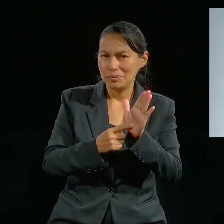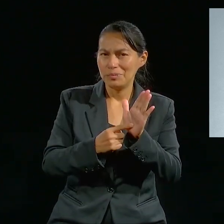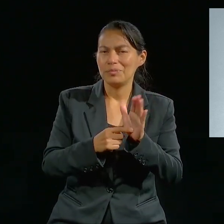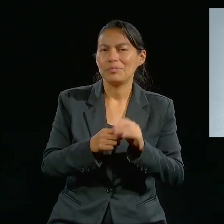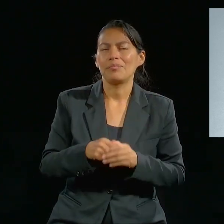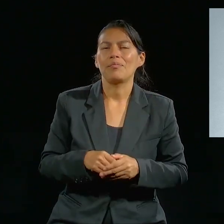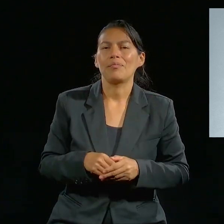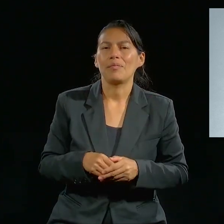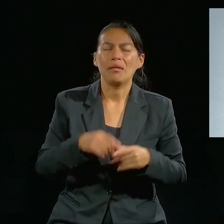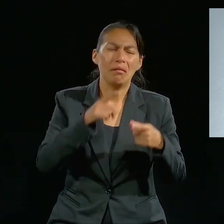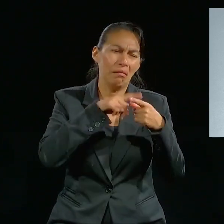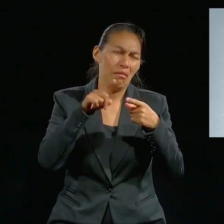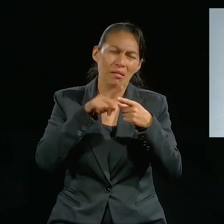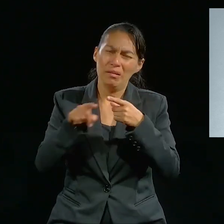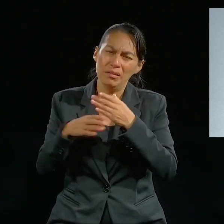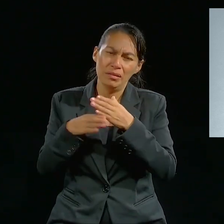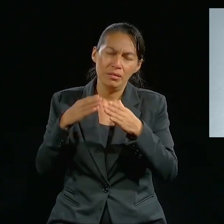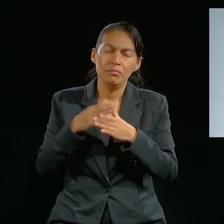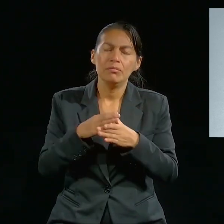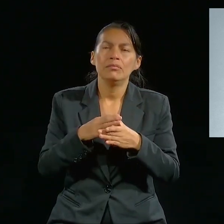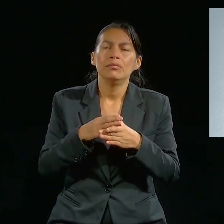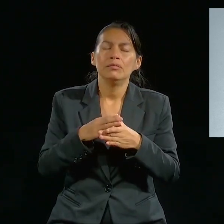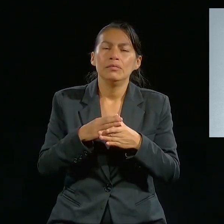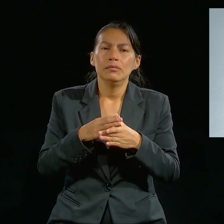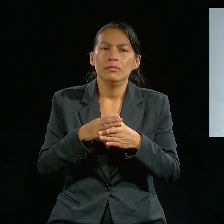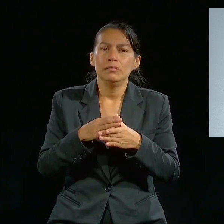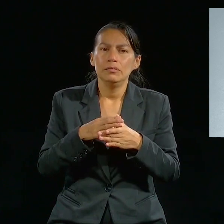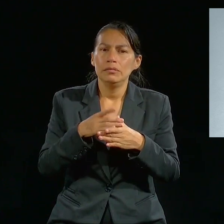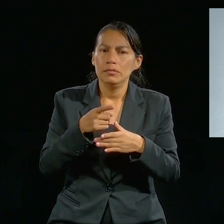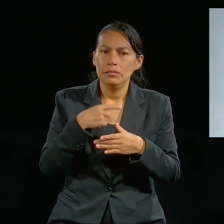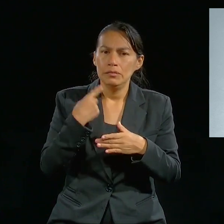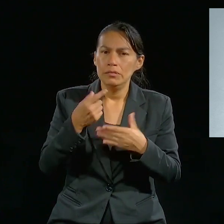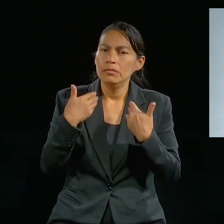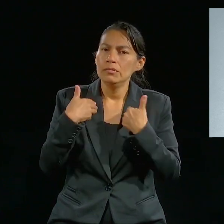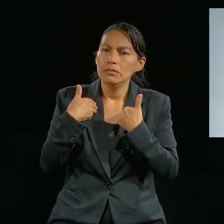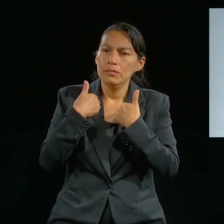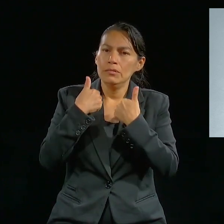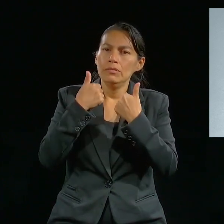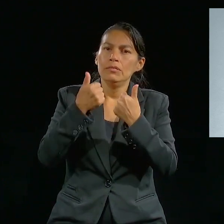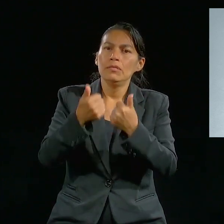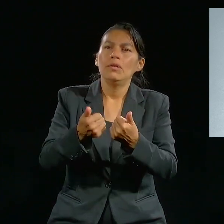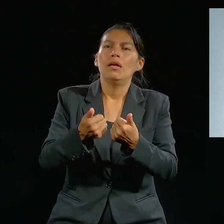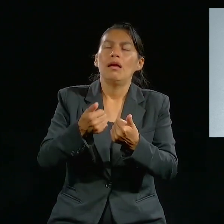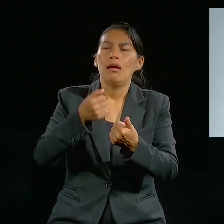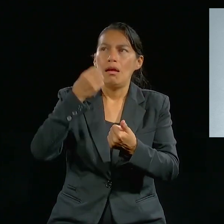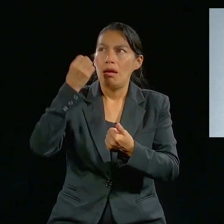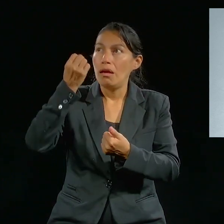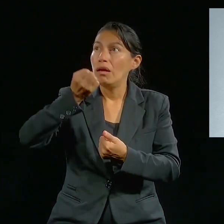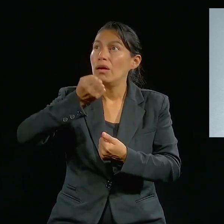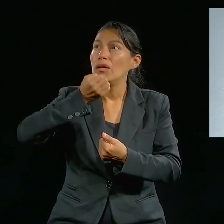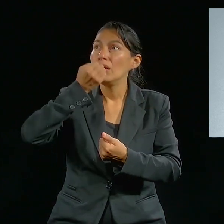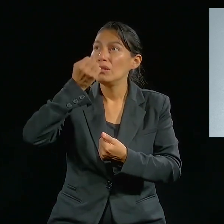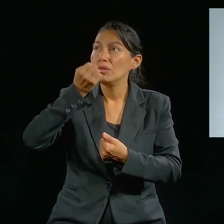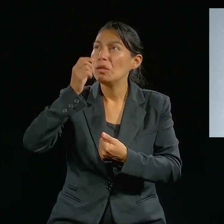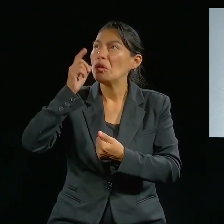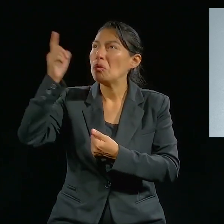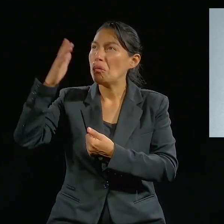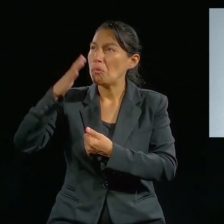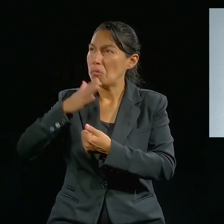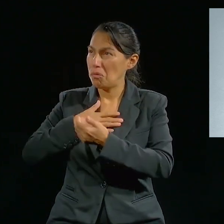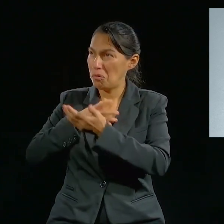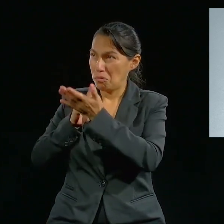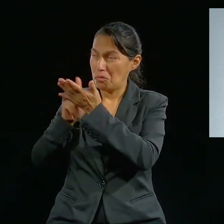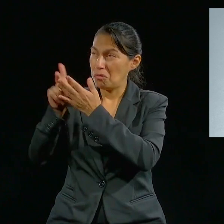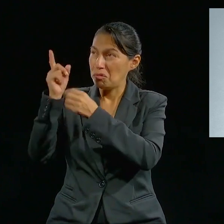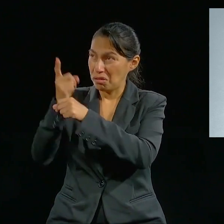manifiesta por medio de estas situaciones. Y uno llega a conocer que la oración no es orar para que Dios